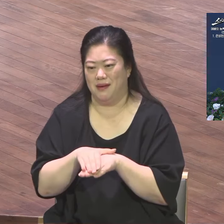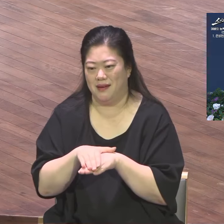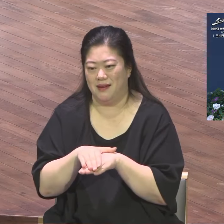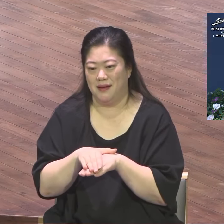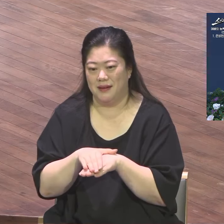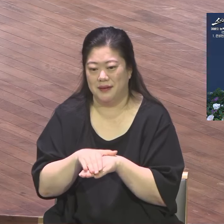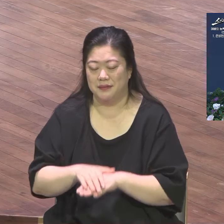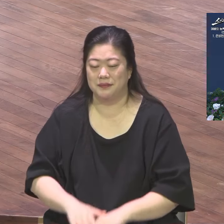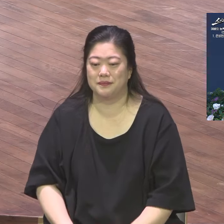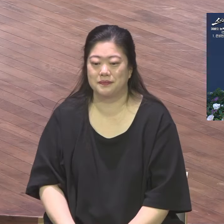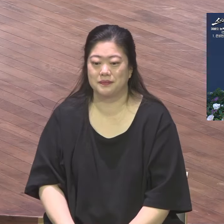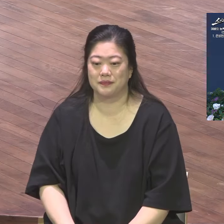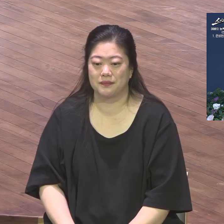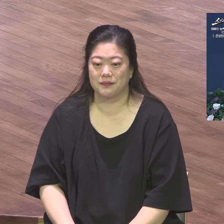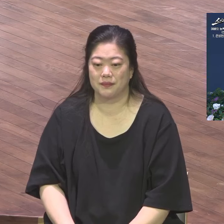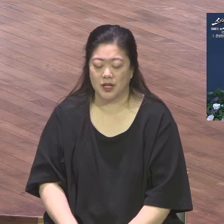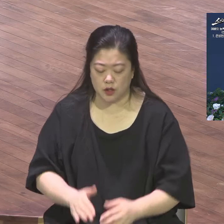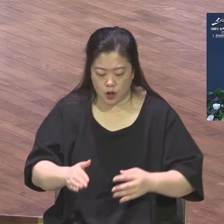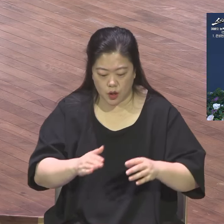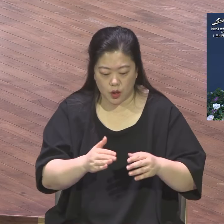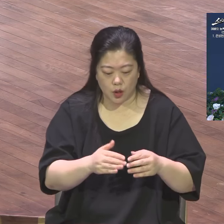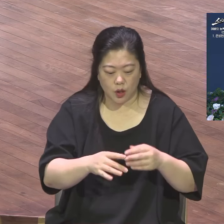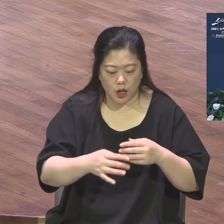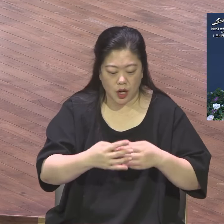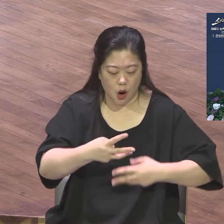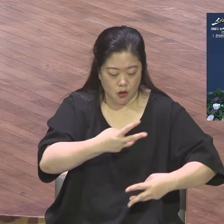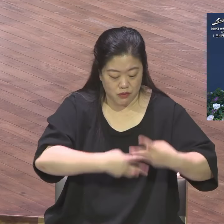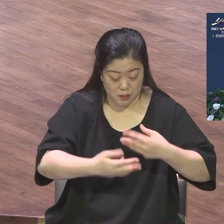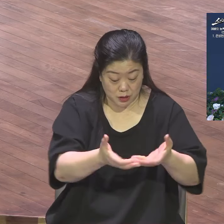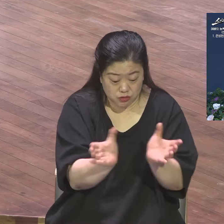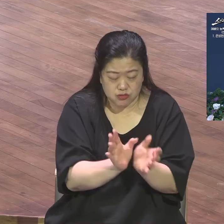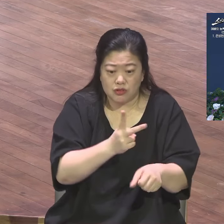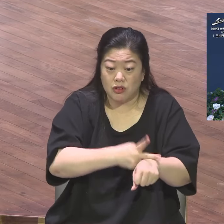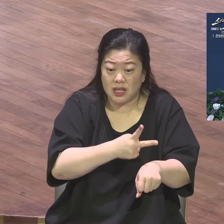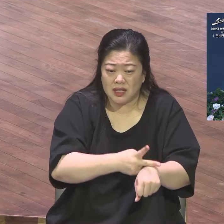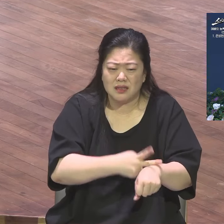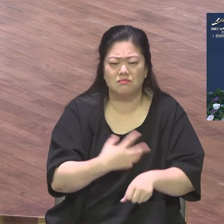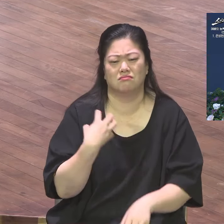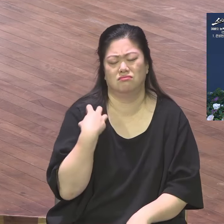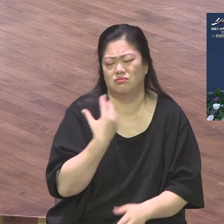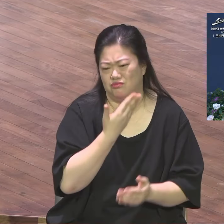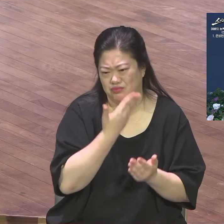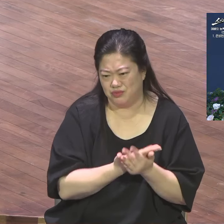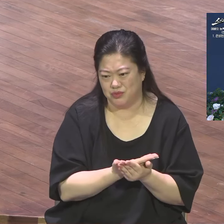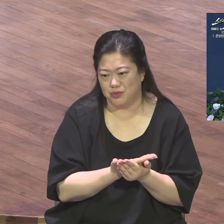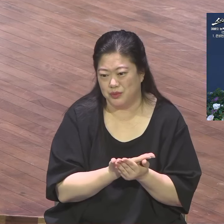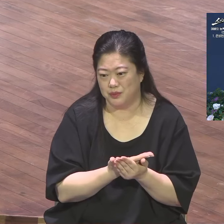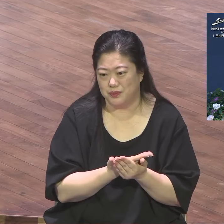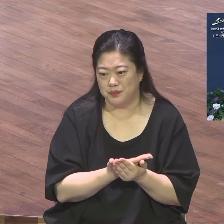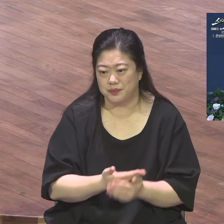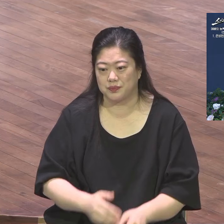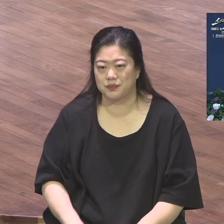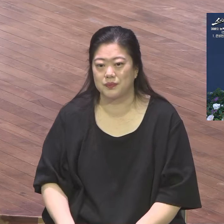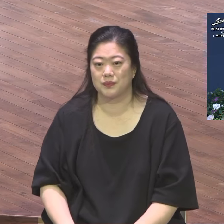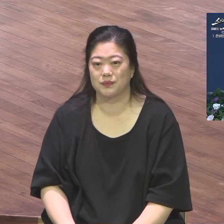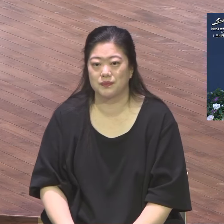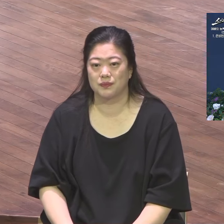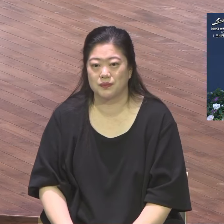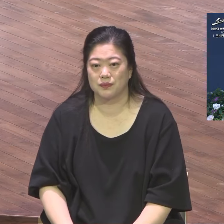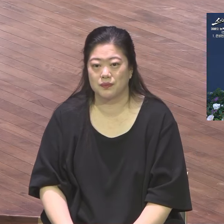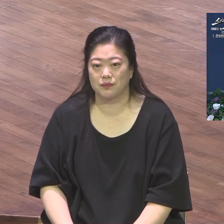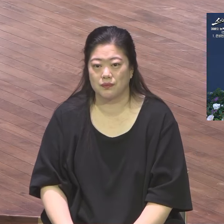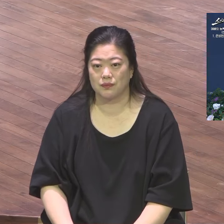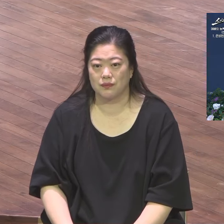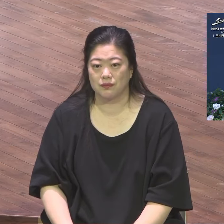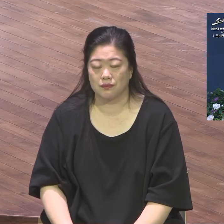교사의 중요한 미션이 이 아이들에게 착하게 심어줘야 되는데, 여러분이요, 본인들의 간증이